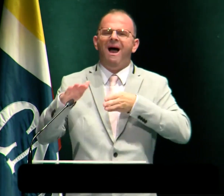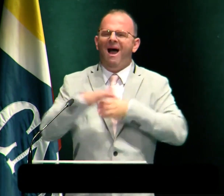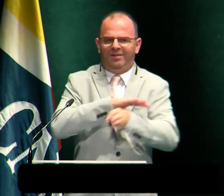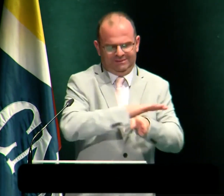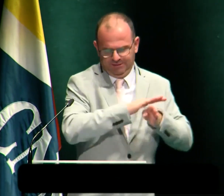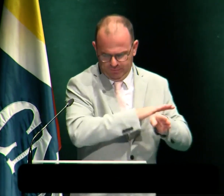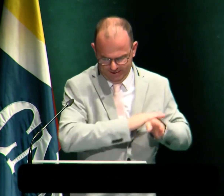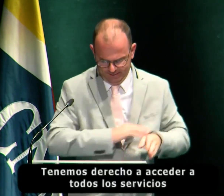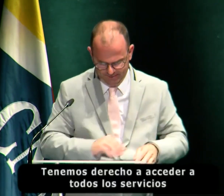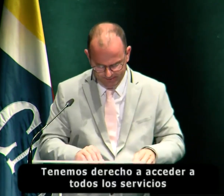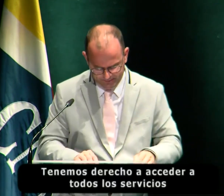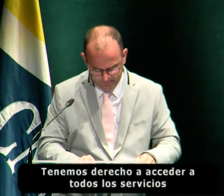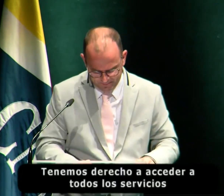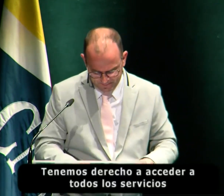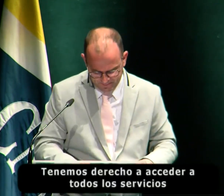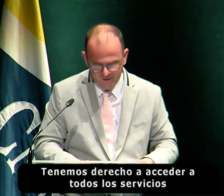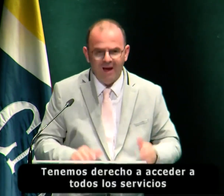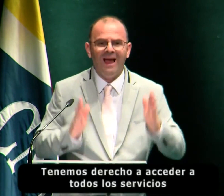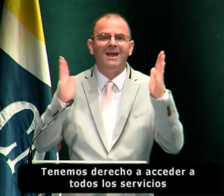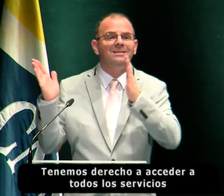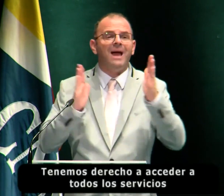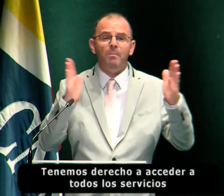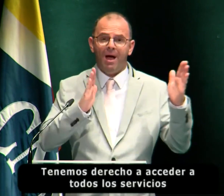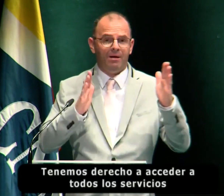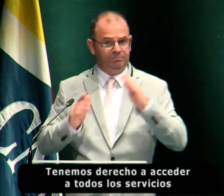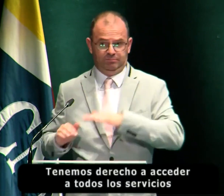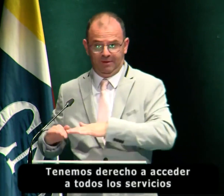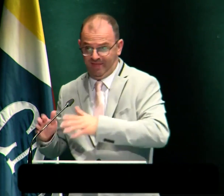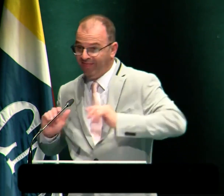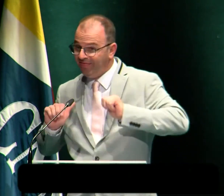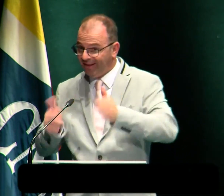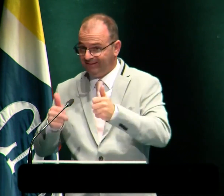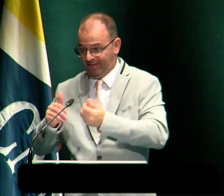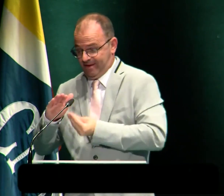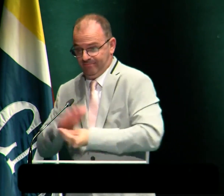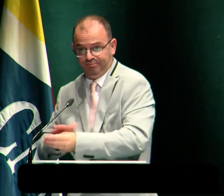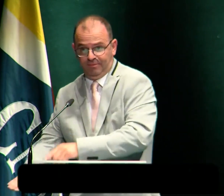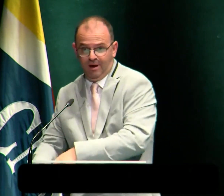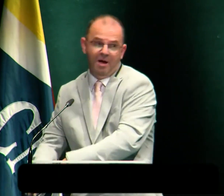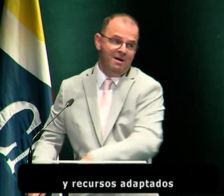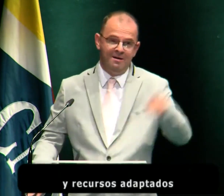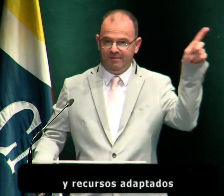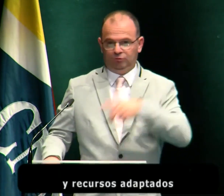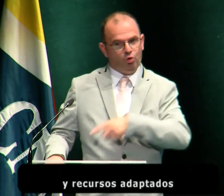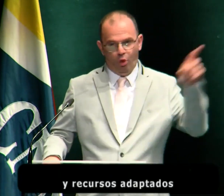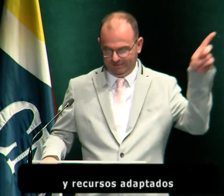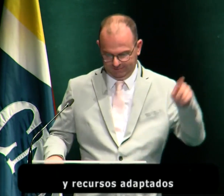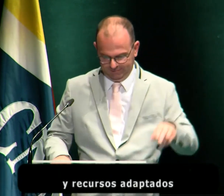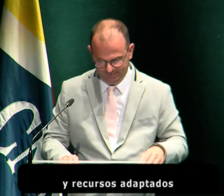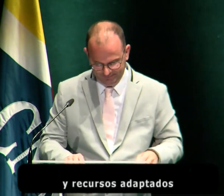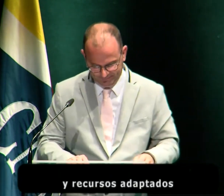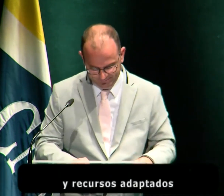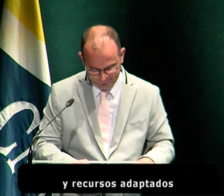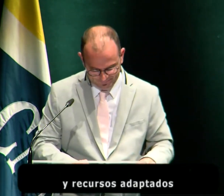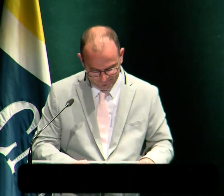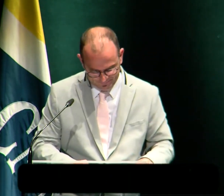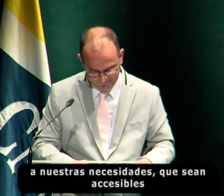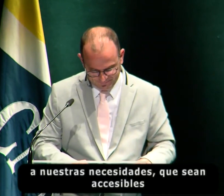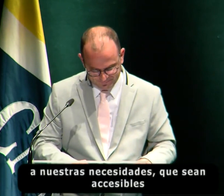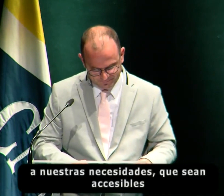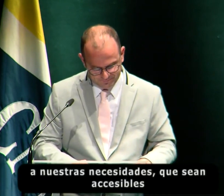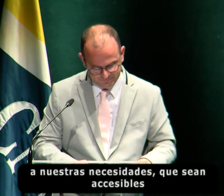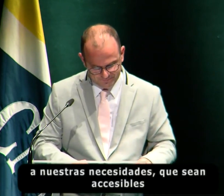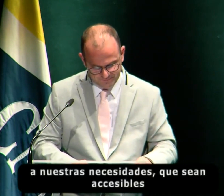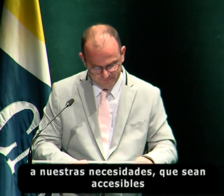adaptados a nuestras necesidades, que sean accesibles a nosotros. desde los inicios de la etapa